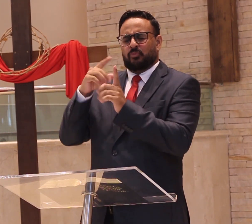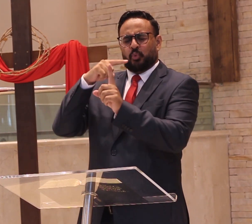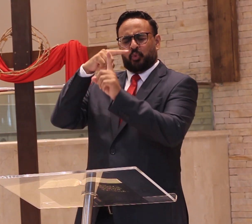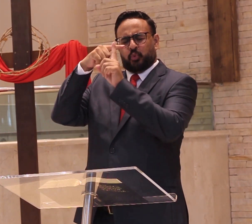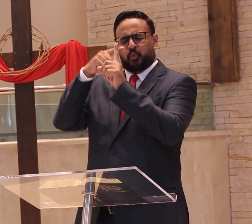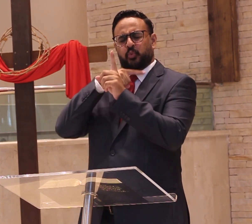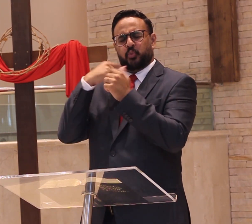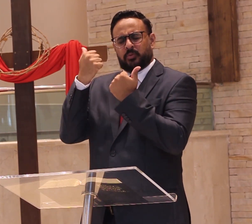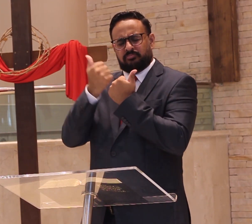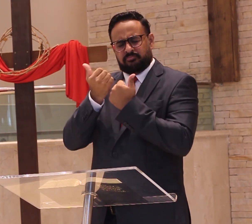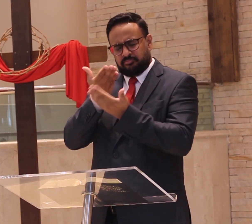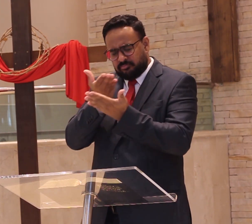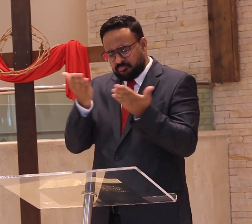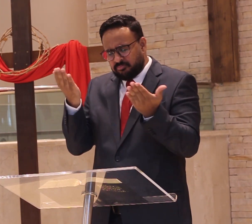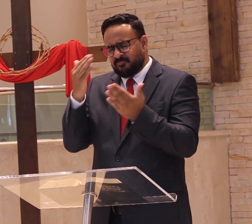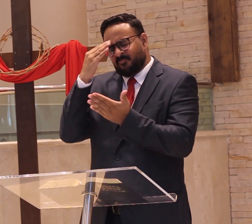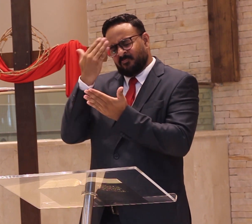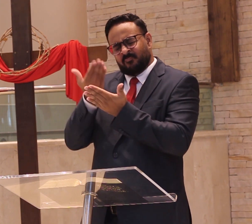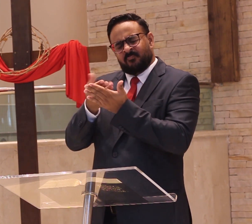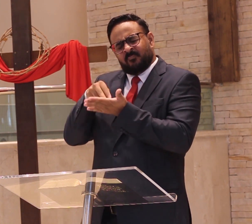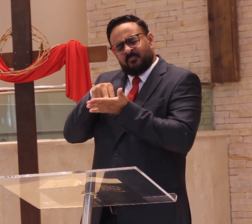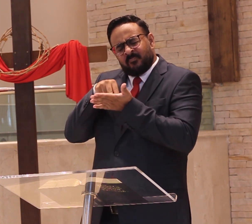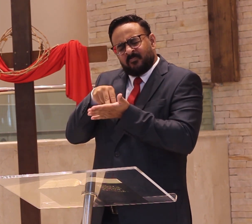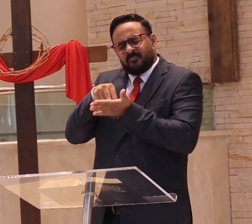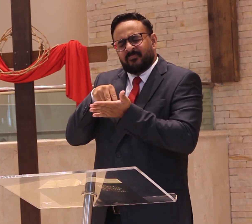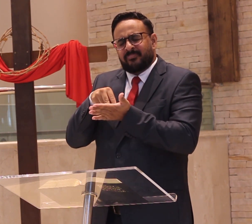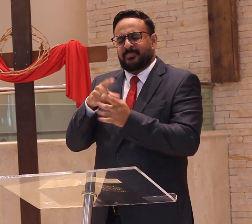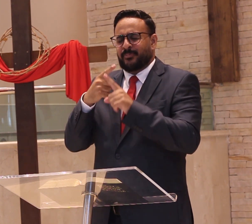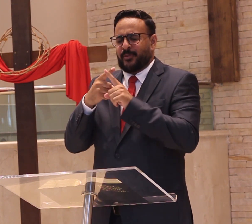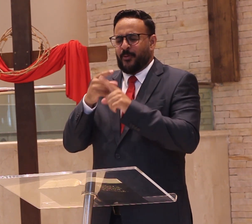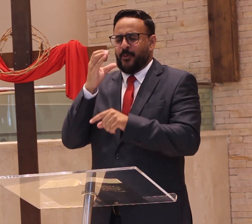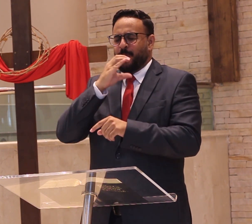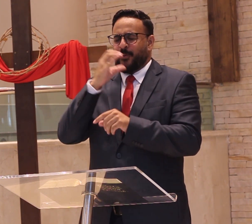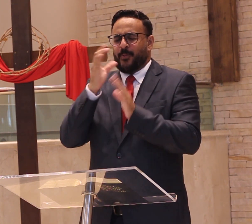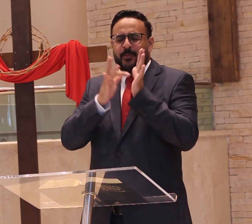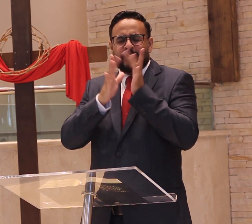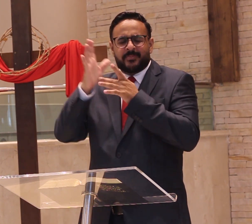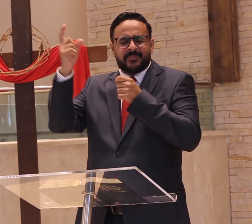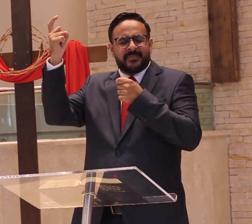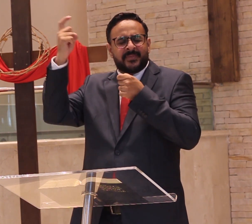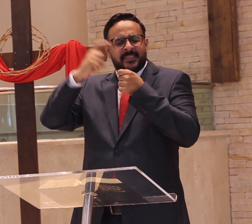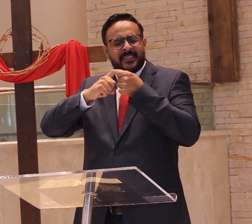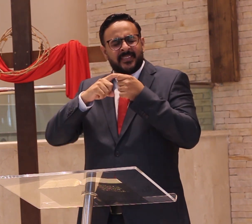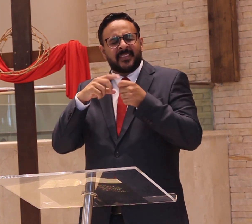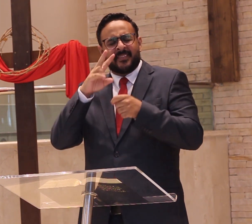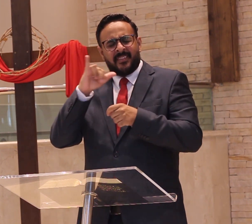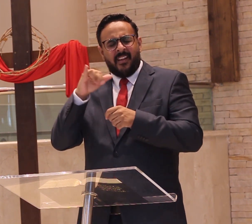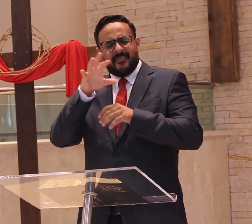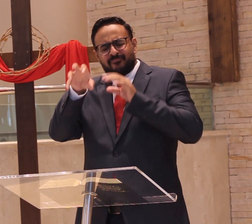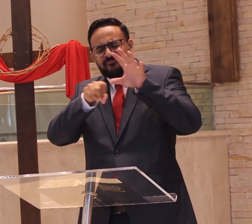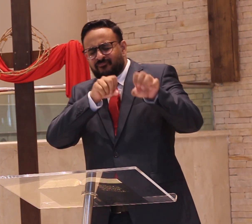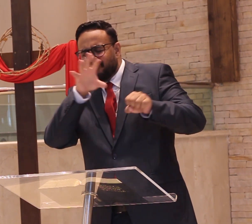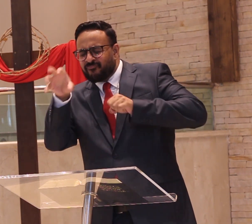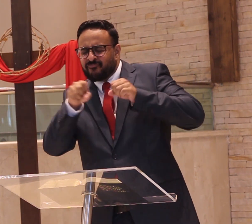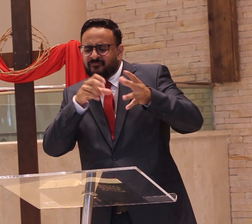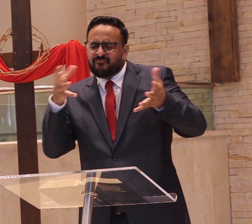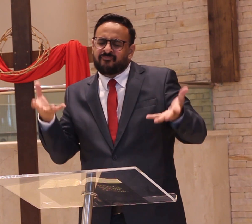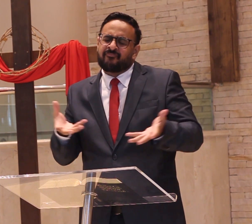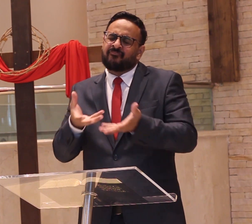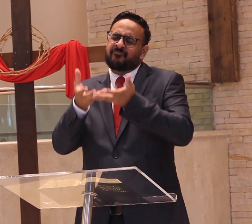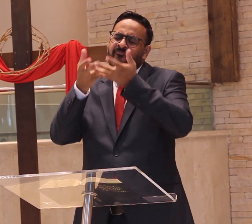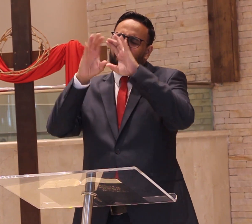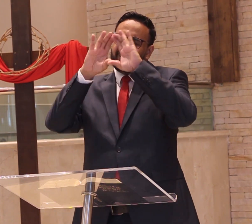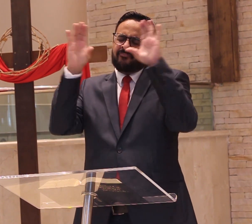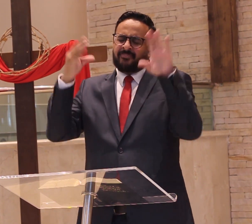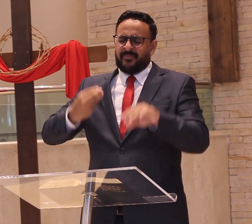em conexão contigo através da sua palavra, crer no sacrifício expiatório de Jesus Cristo e aguardar firme Jesus voltar,